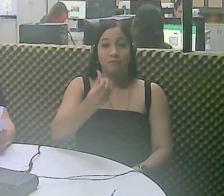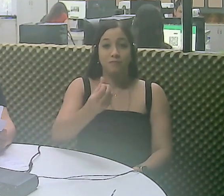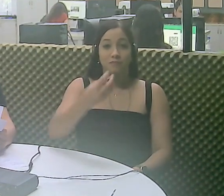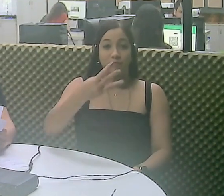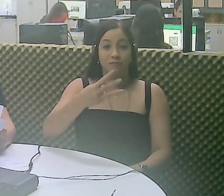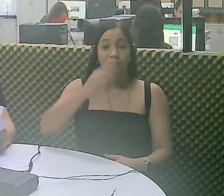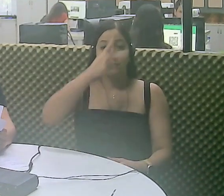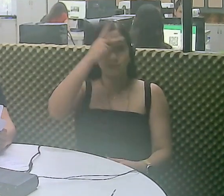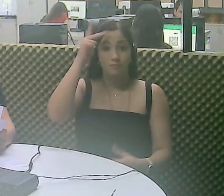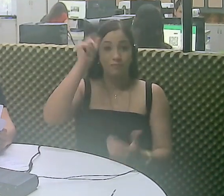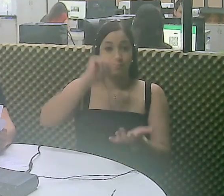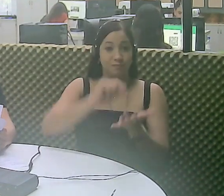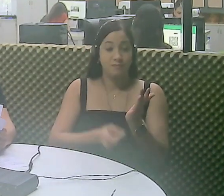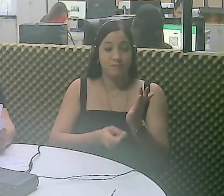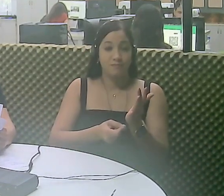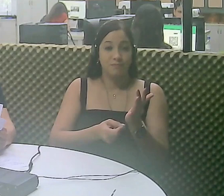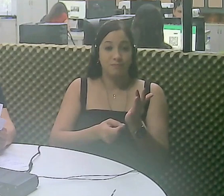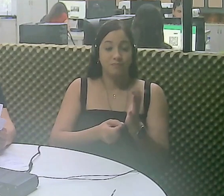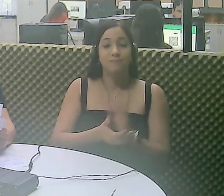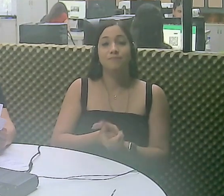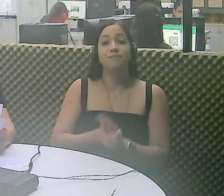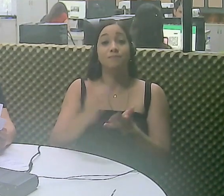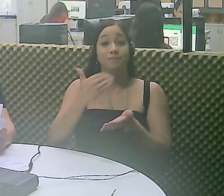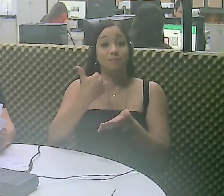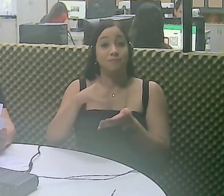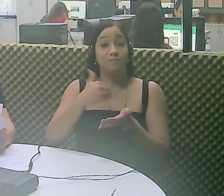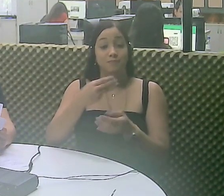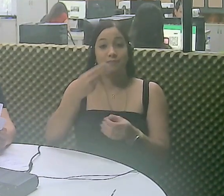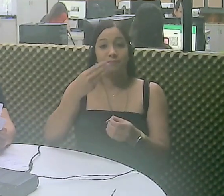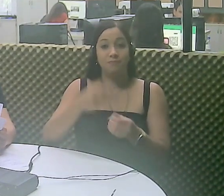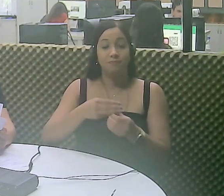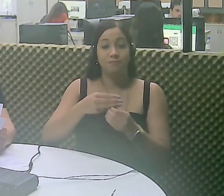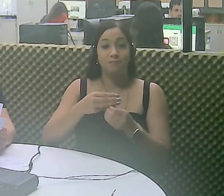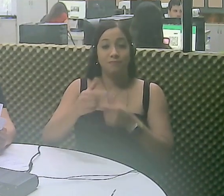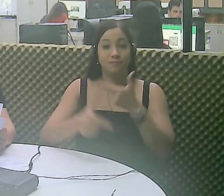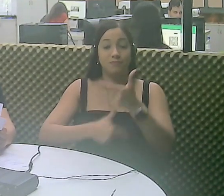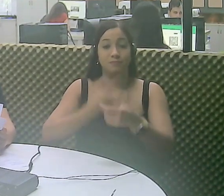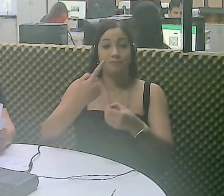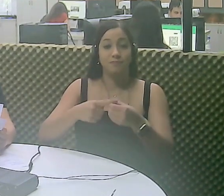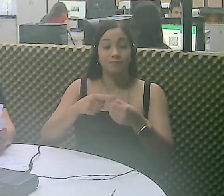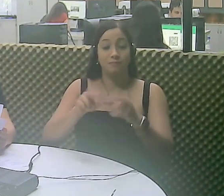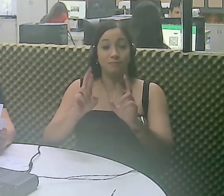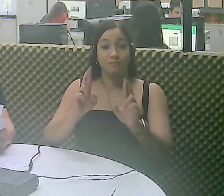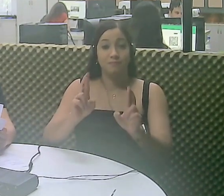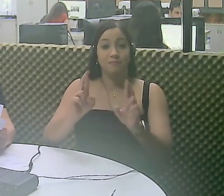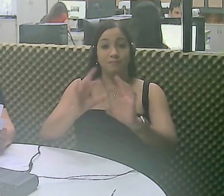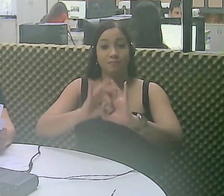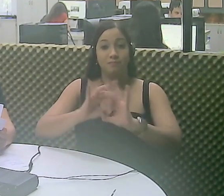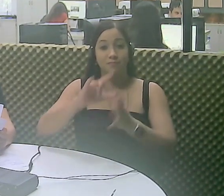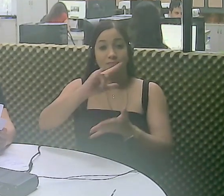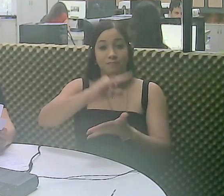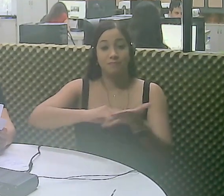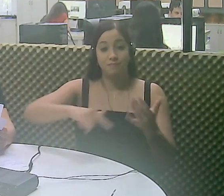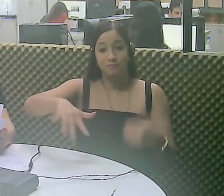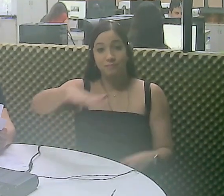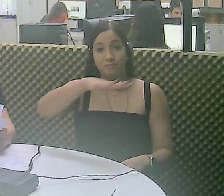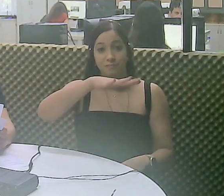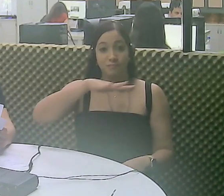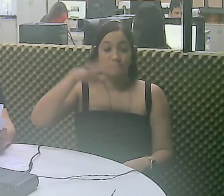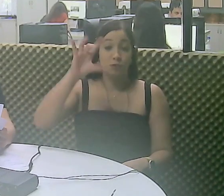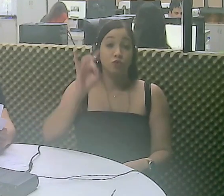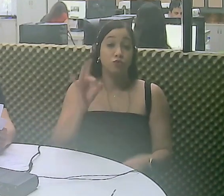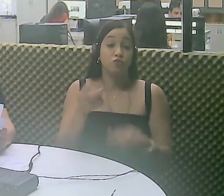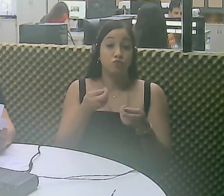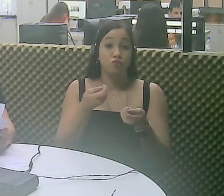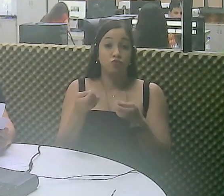63 inscritos. Conduzida pela Secretaria Municipal de Serviços Urbanos, a liberação de espaço é voltada apenas para